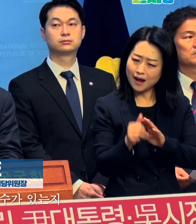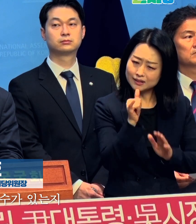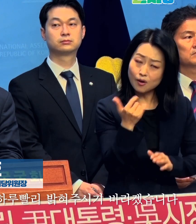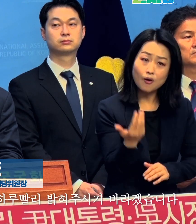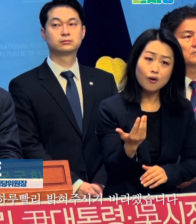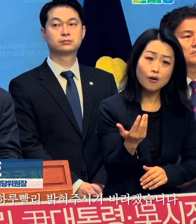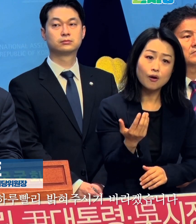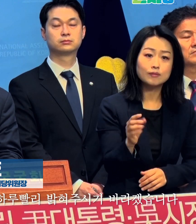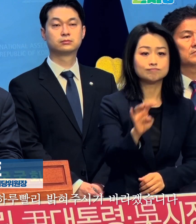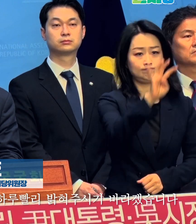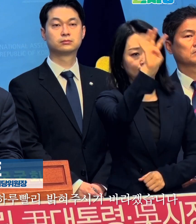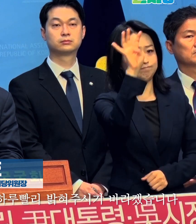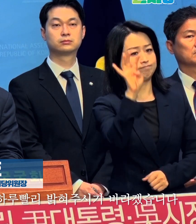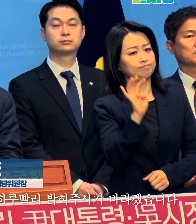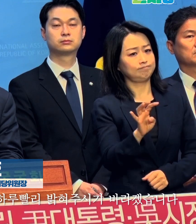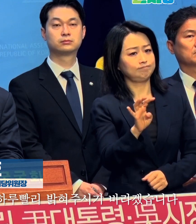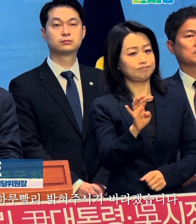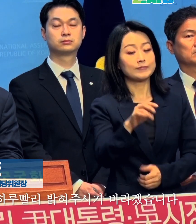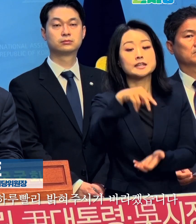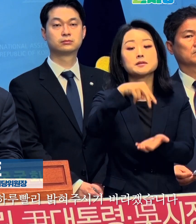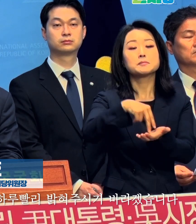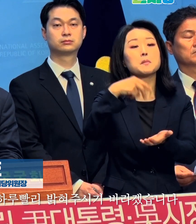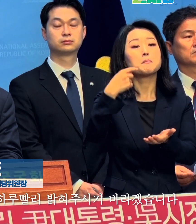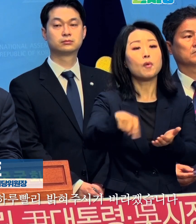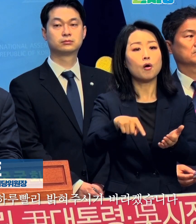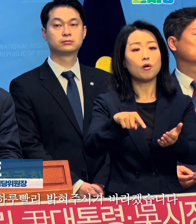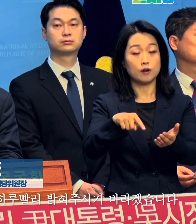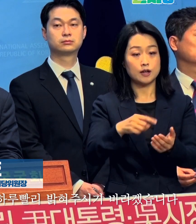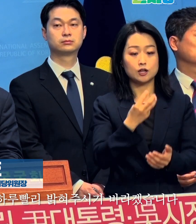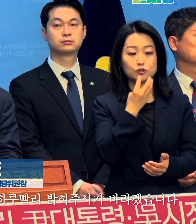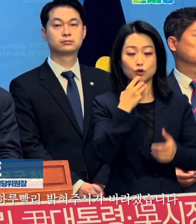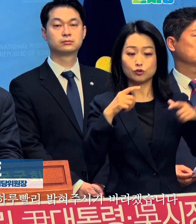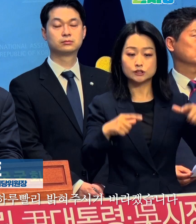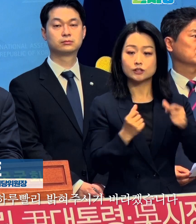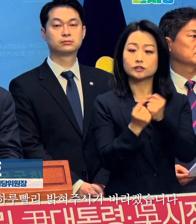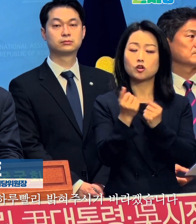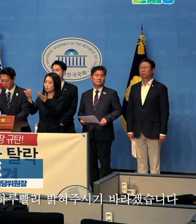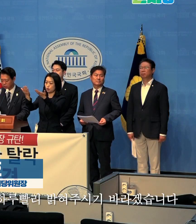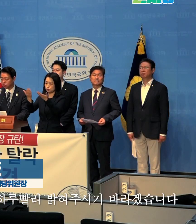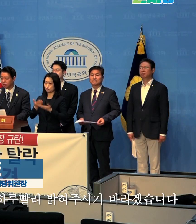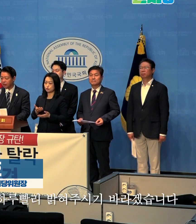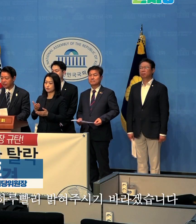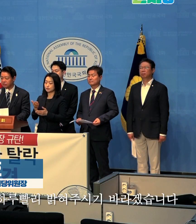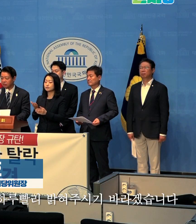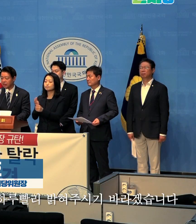있는지, 이와 관련된 입장을 우리 서울 시민들에게 하루빨리 밝혀주시기 바라겠습니다.